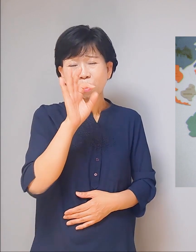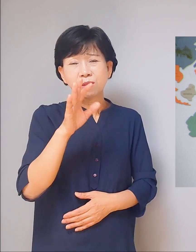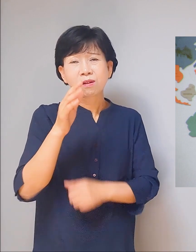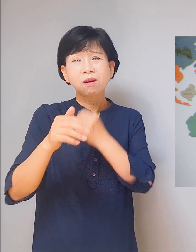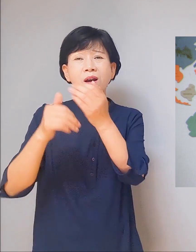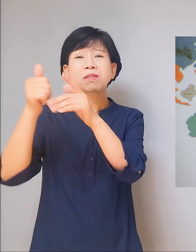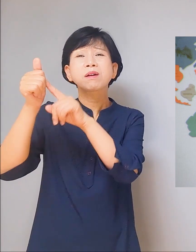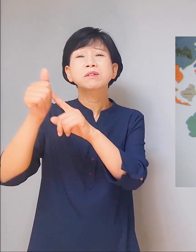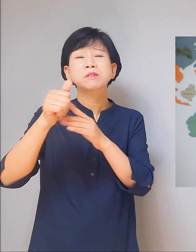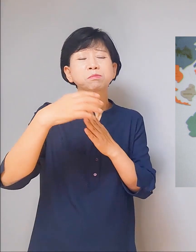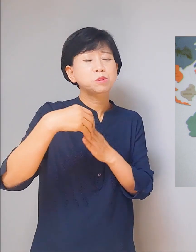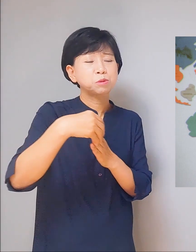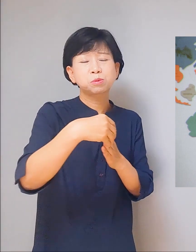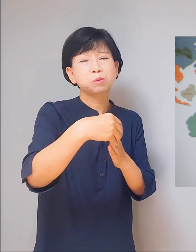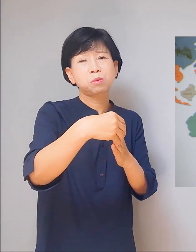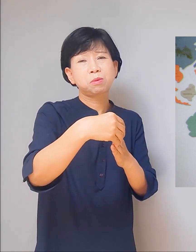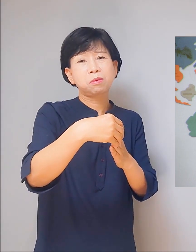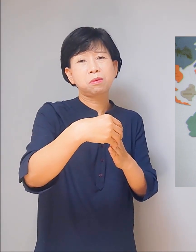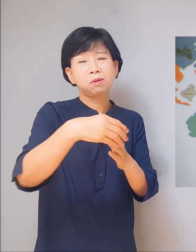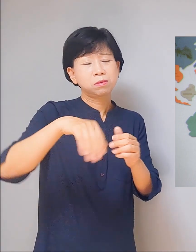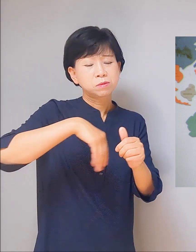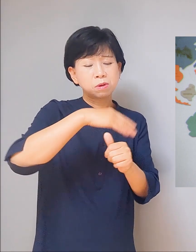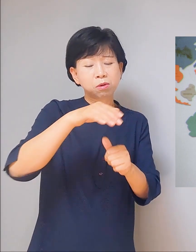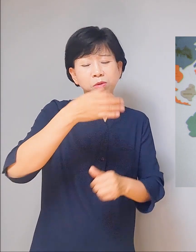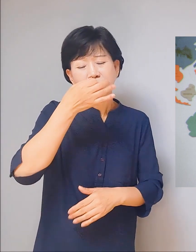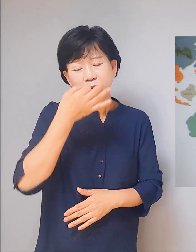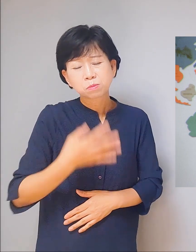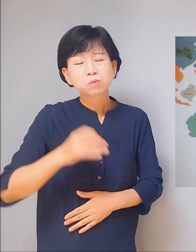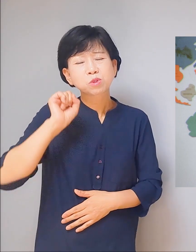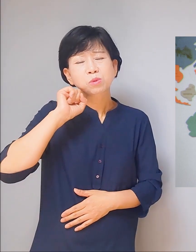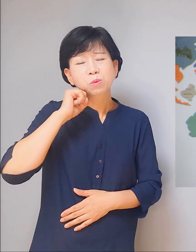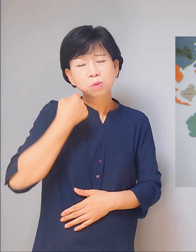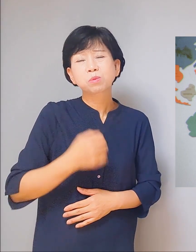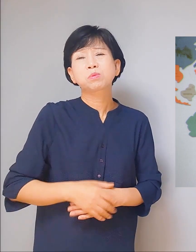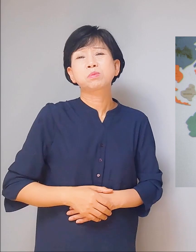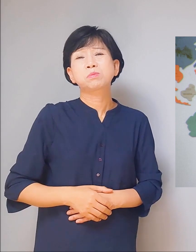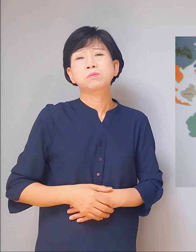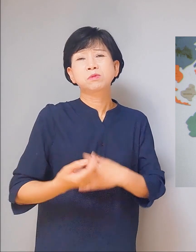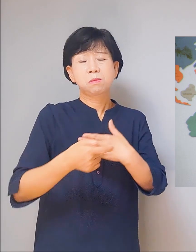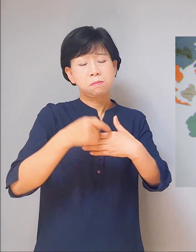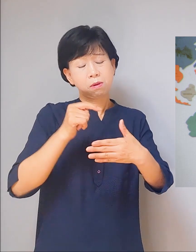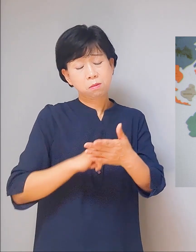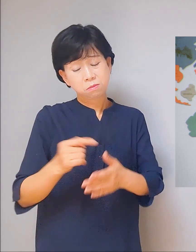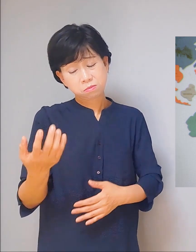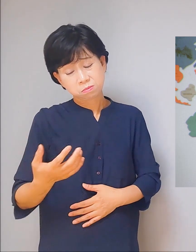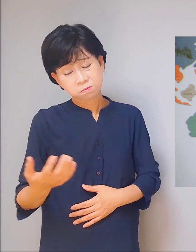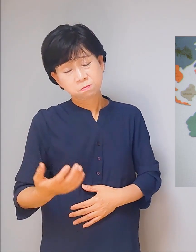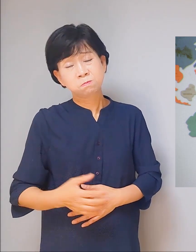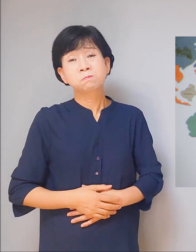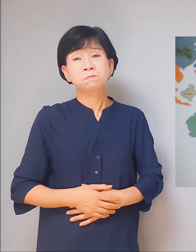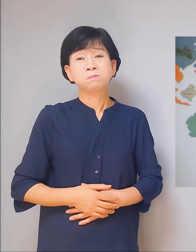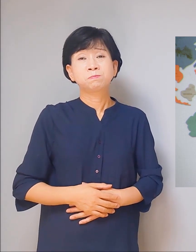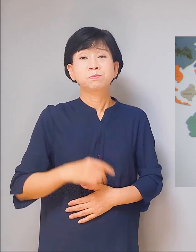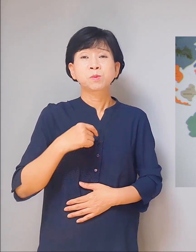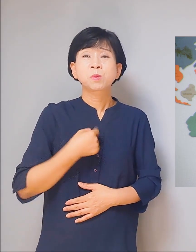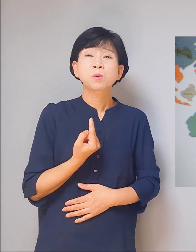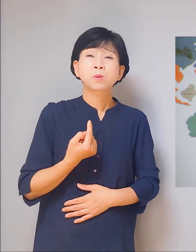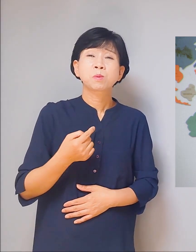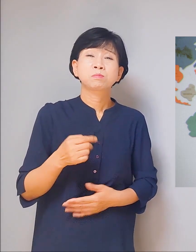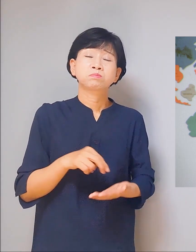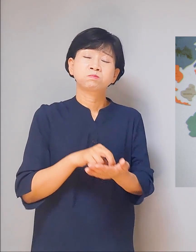가십니다. 상황이 힘들어집니다. 이 마음이 너무 아파지는 거죠. 홀로 외로운